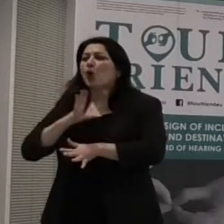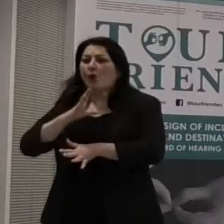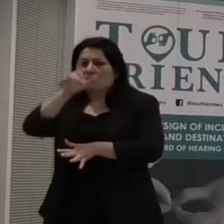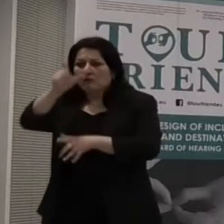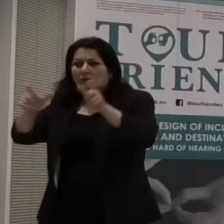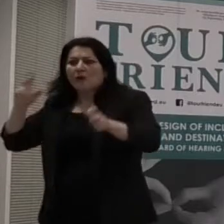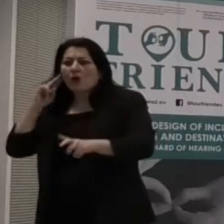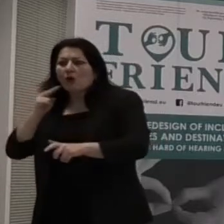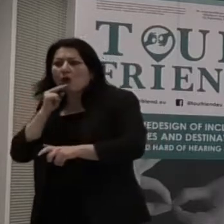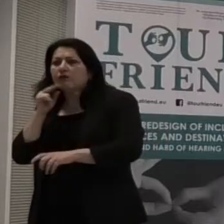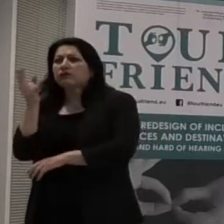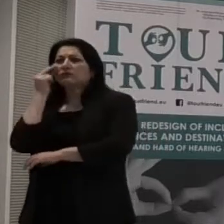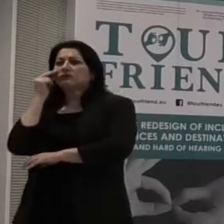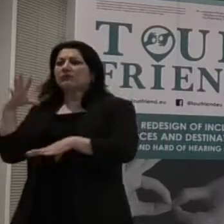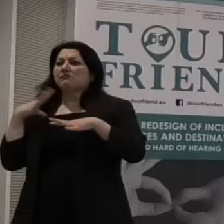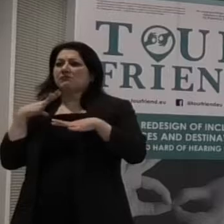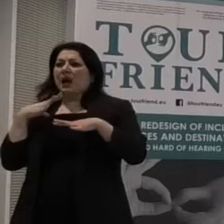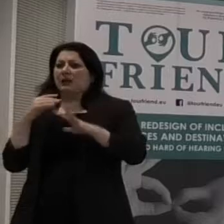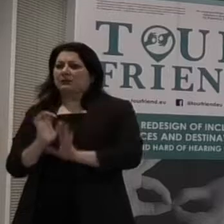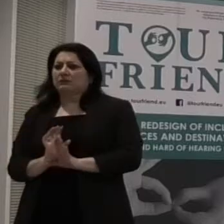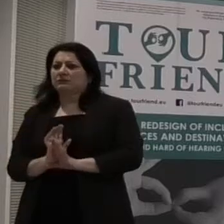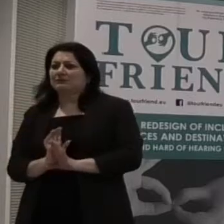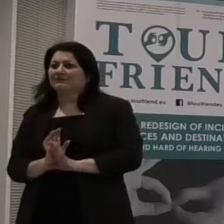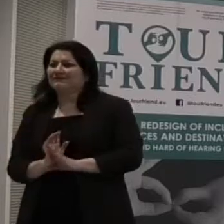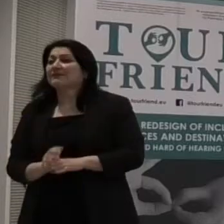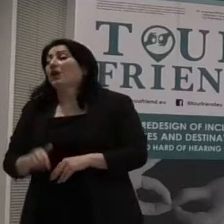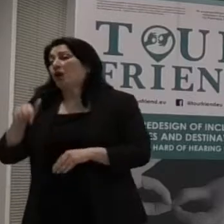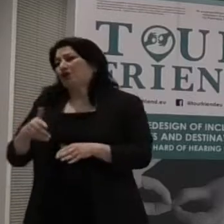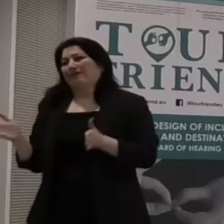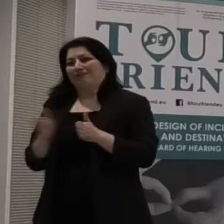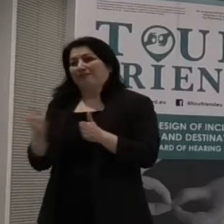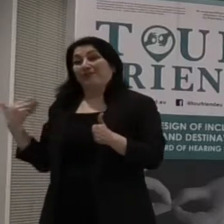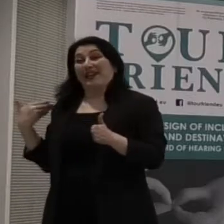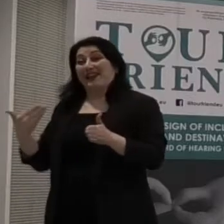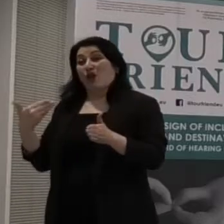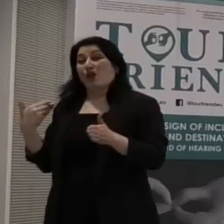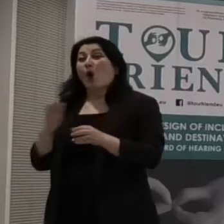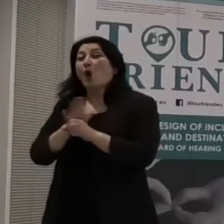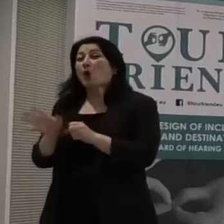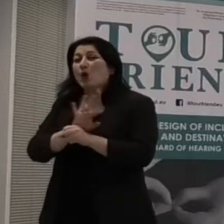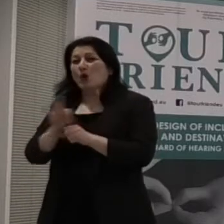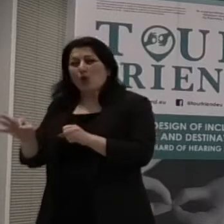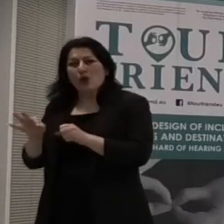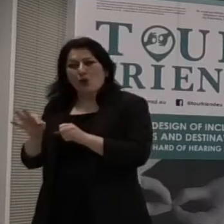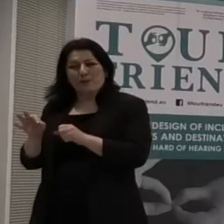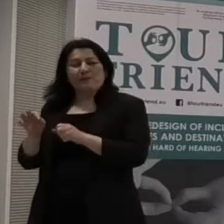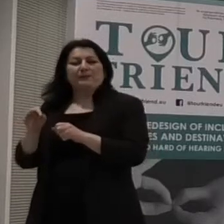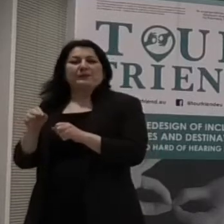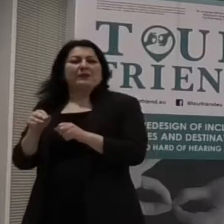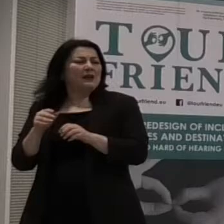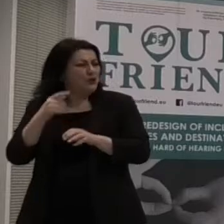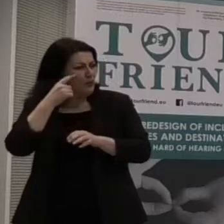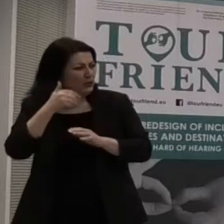γλώσσα. Τώρα, με τον κορονοϊό, πρέπει να πούμε ότι δημιουργήσαμε και βίντεο. Πρέπει να το παρακάτω.